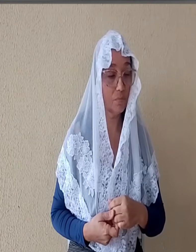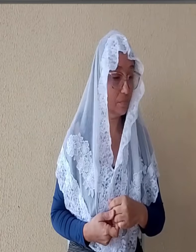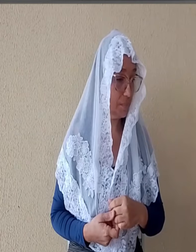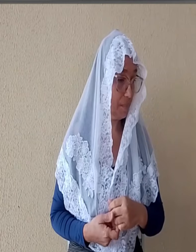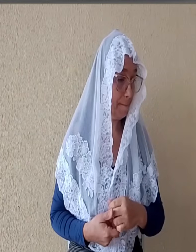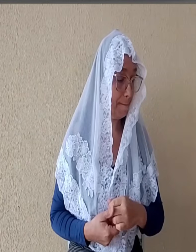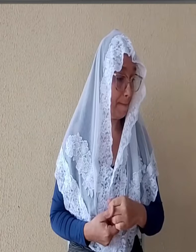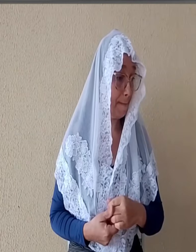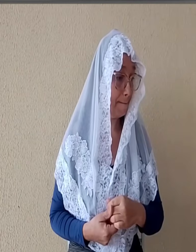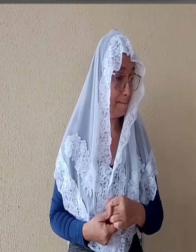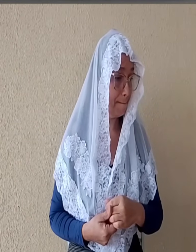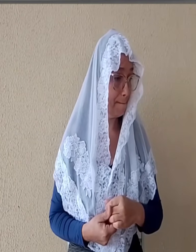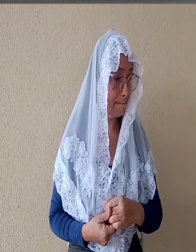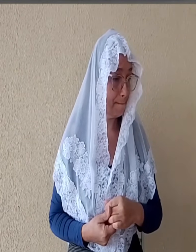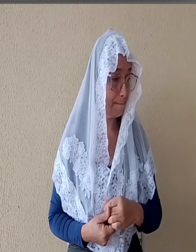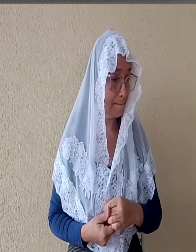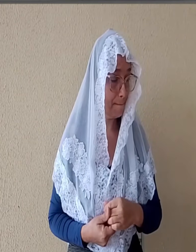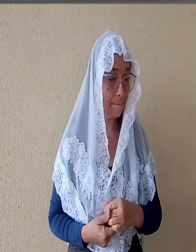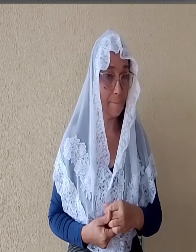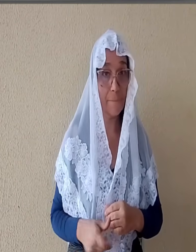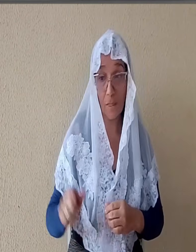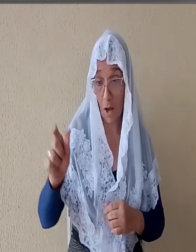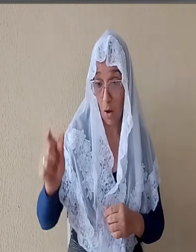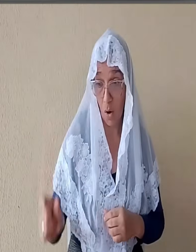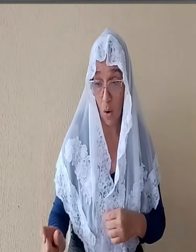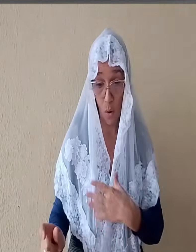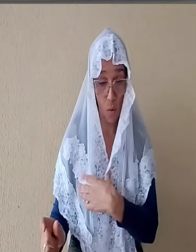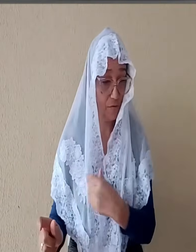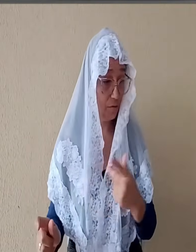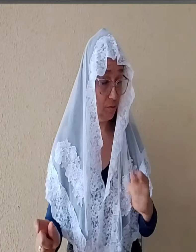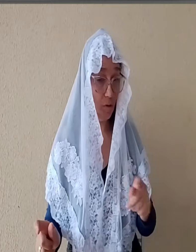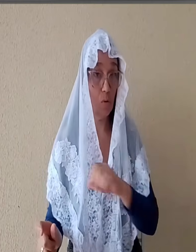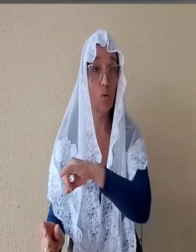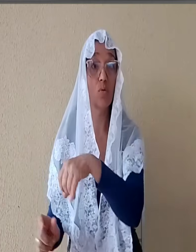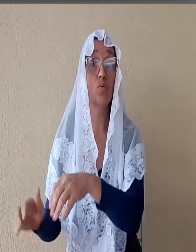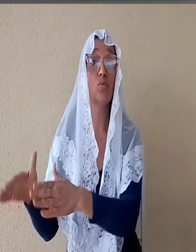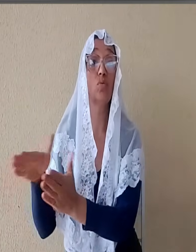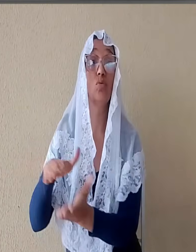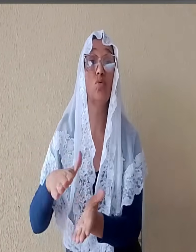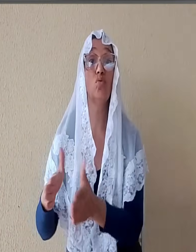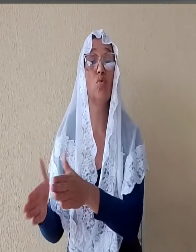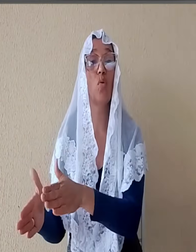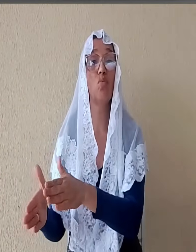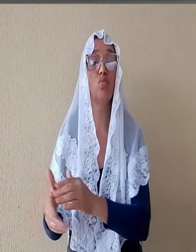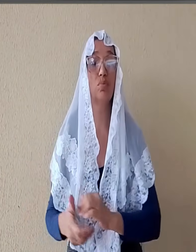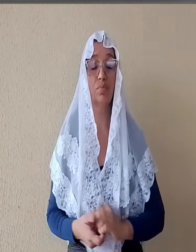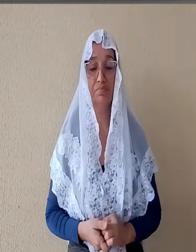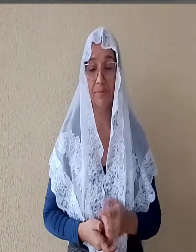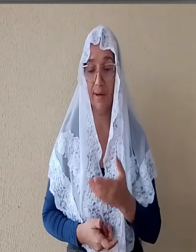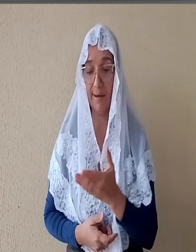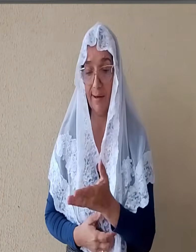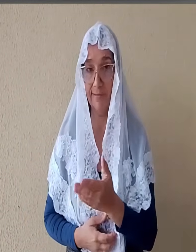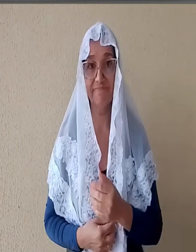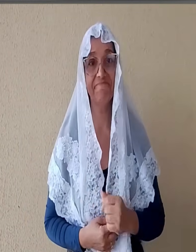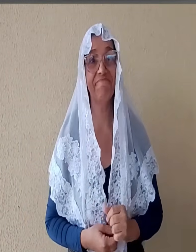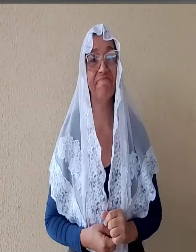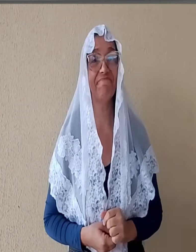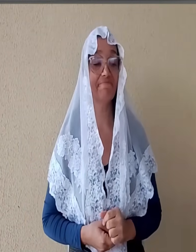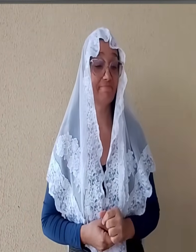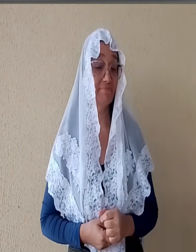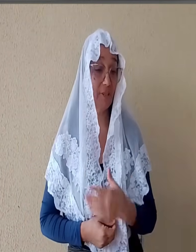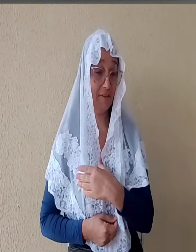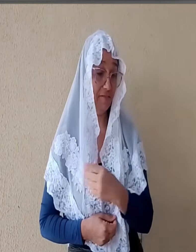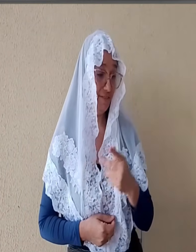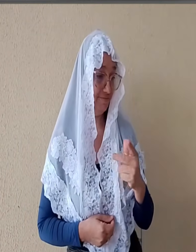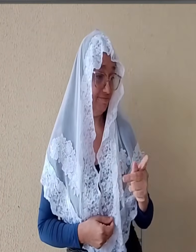vou ser sacerdote. Tem muitos lugares que às vezes a pessoa está lá, atende a obra de Deus, e ele é como João. Ele é como